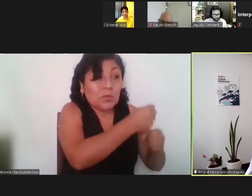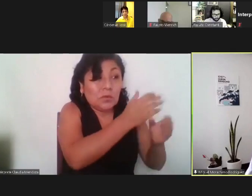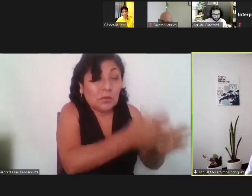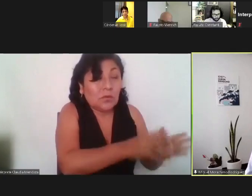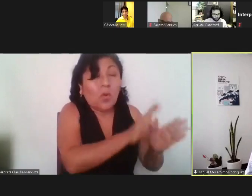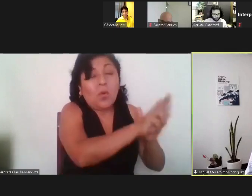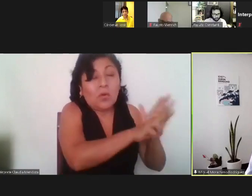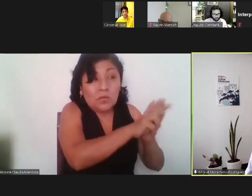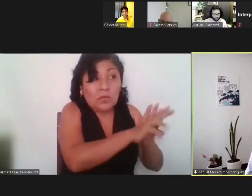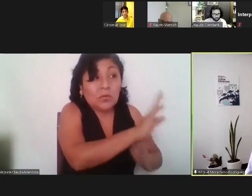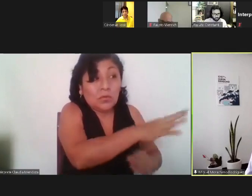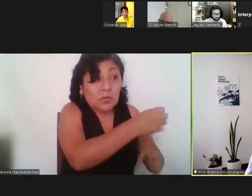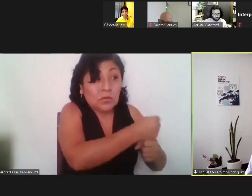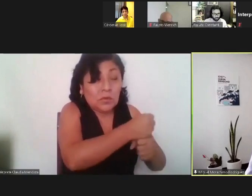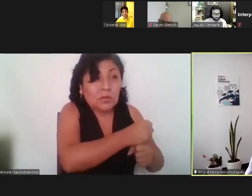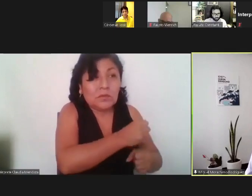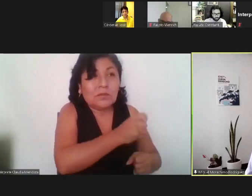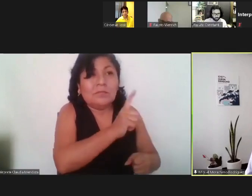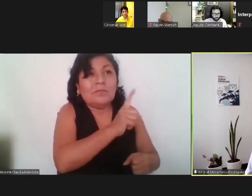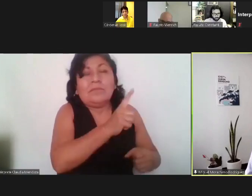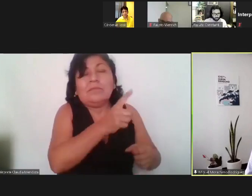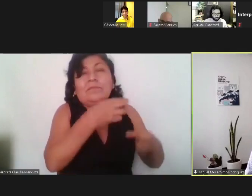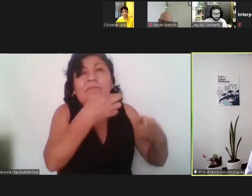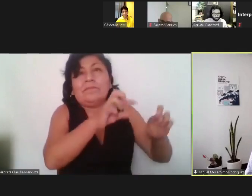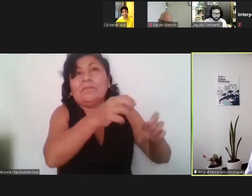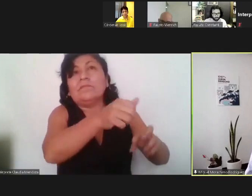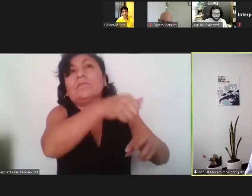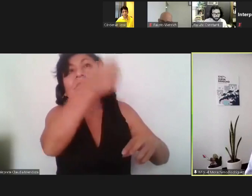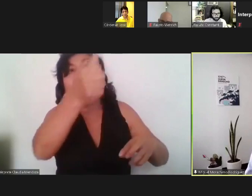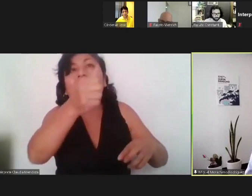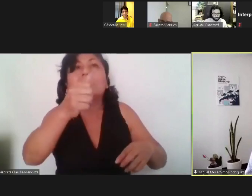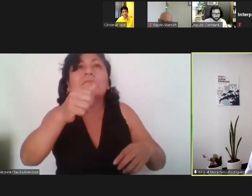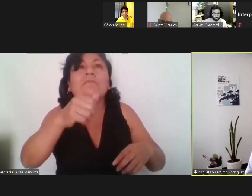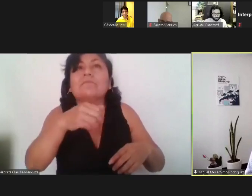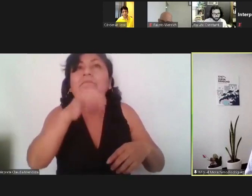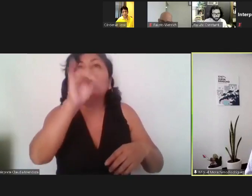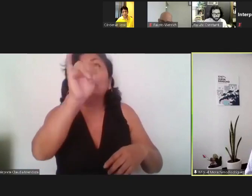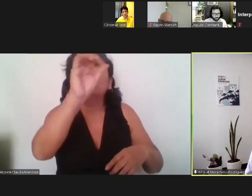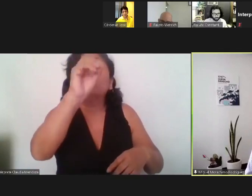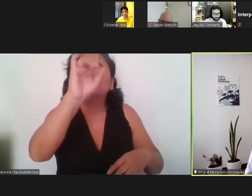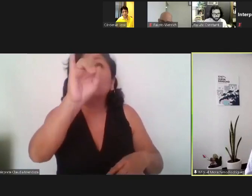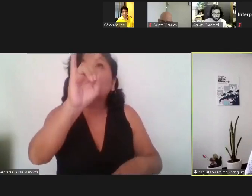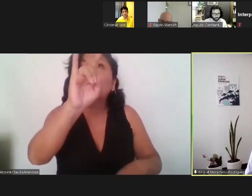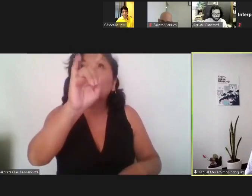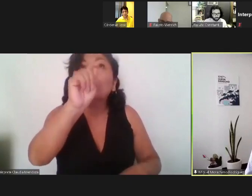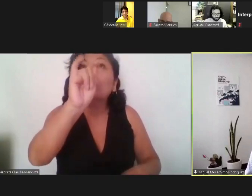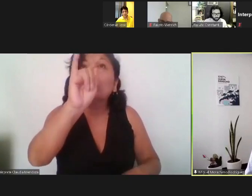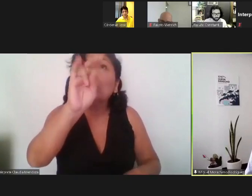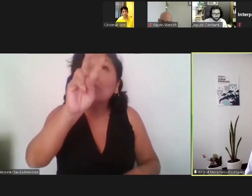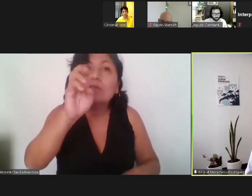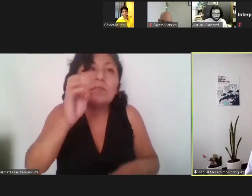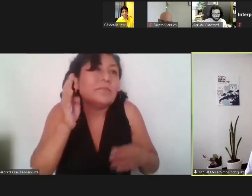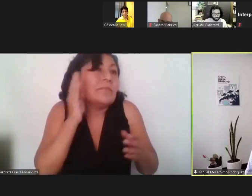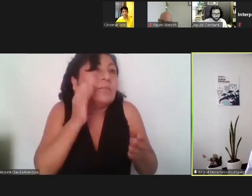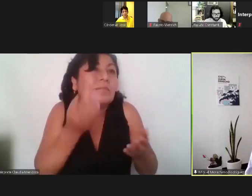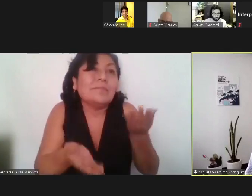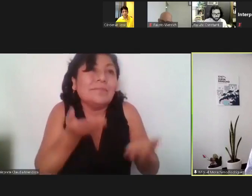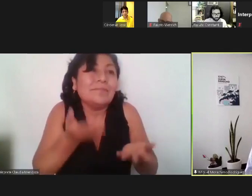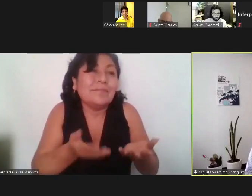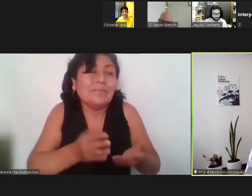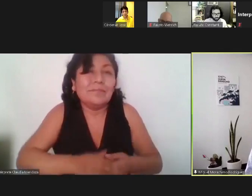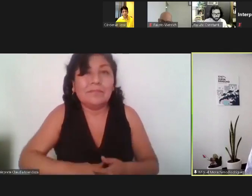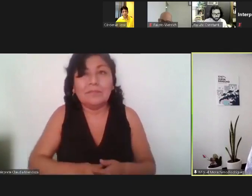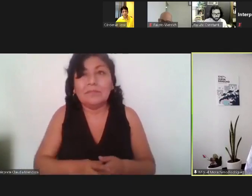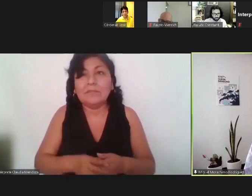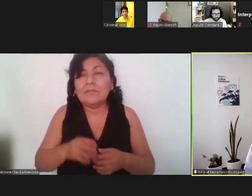sé, pues a través de YouTube bajo licencia Creative Commons o cosas así. Entonces, depende mucho del caso por caso, pero a mí no me gusta